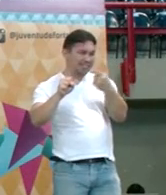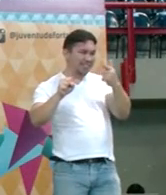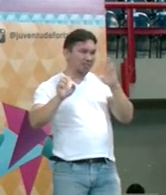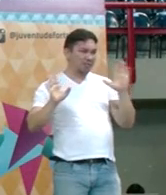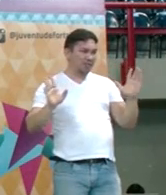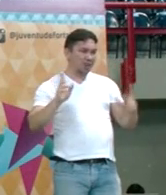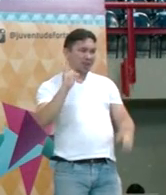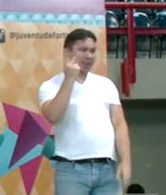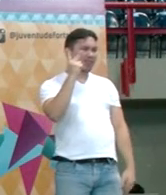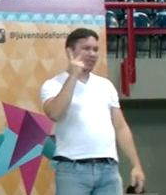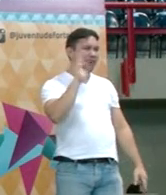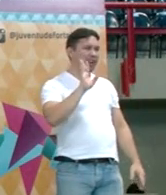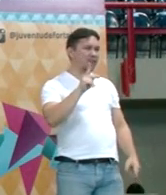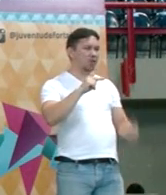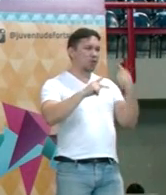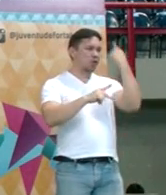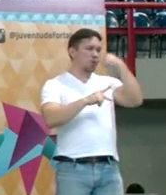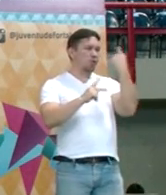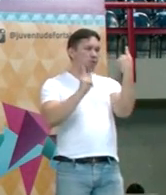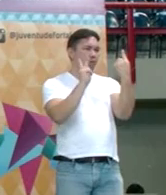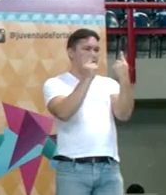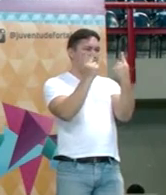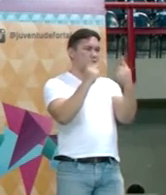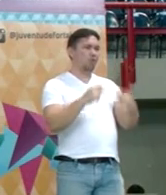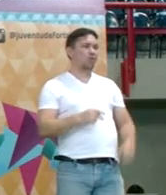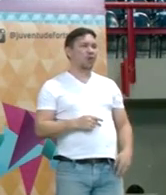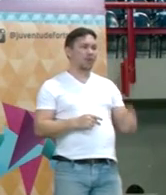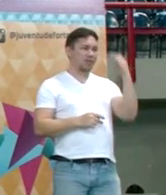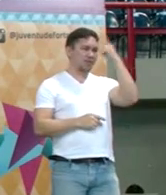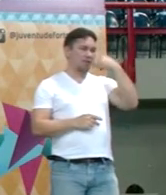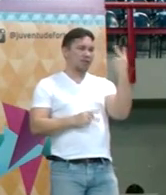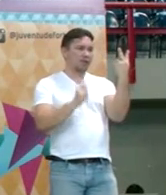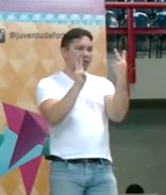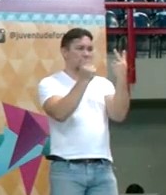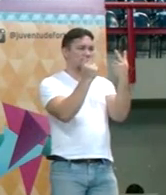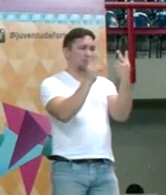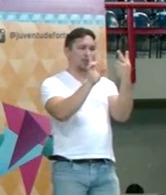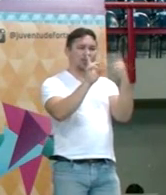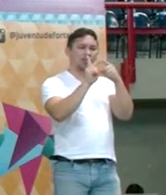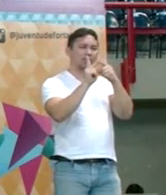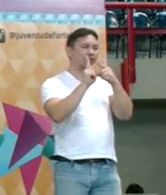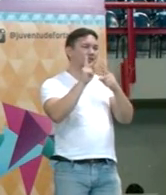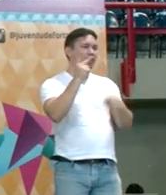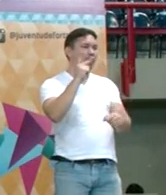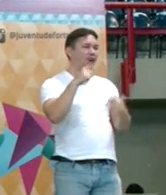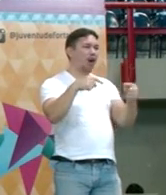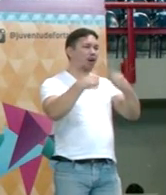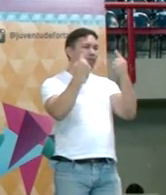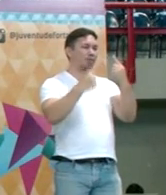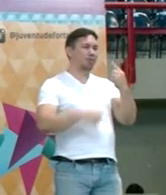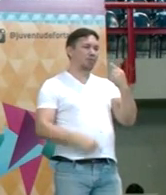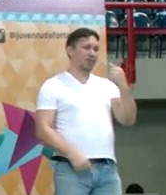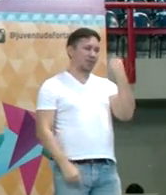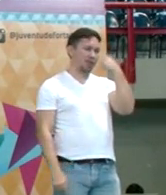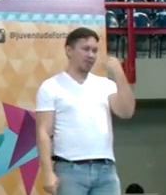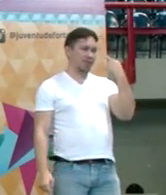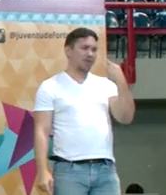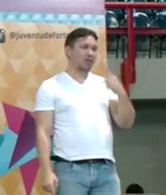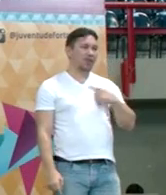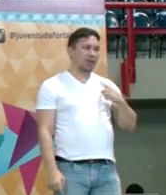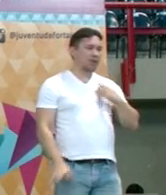horas é só o H. Existe uma regra na nossa gramática que diz o seguinte: nenhum símbolo